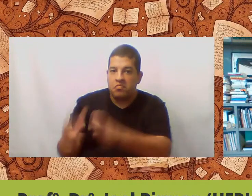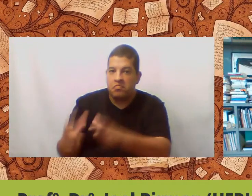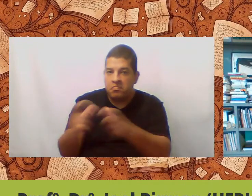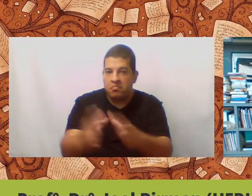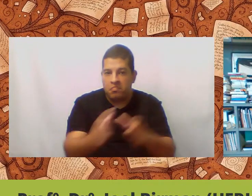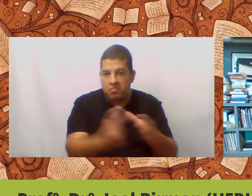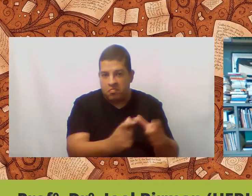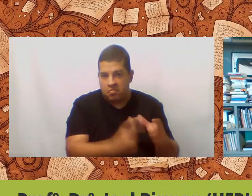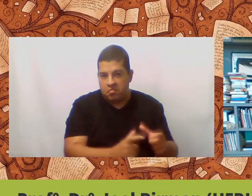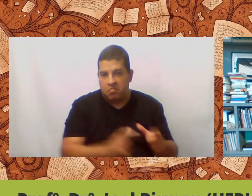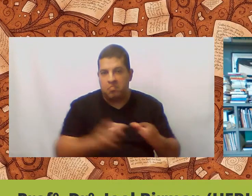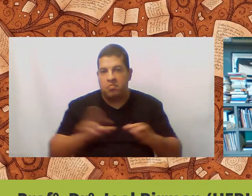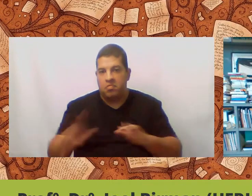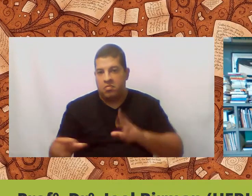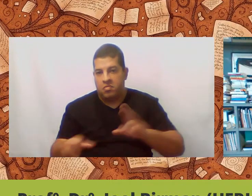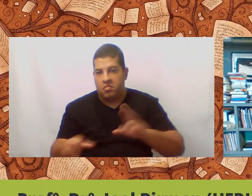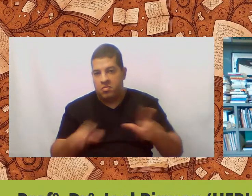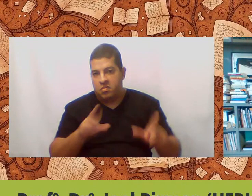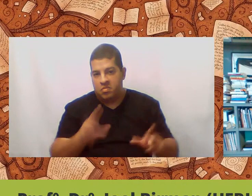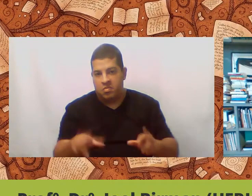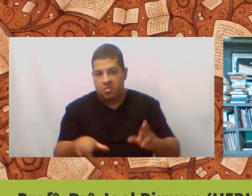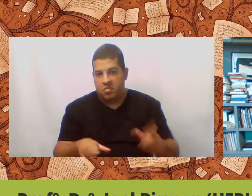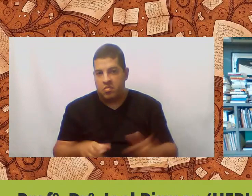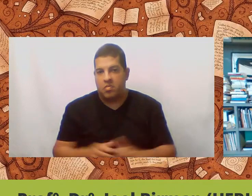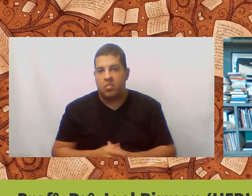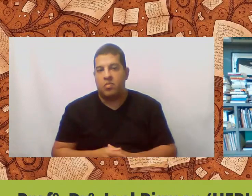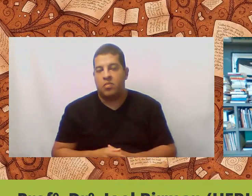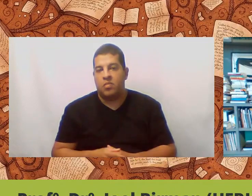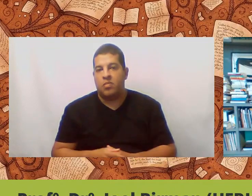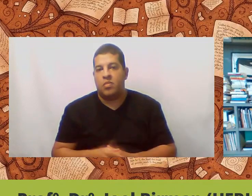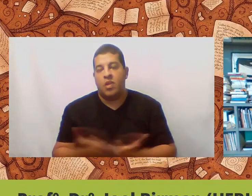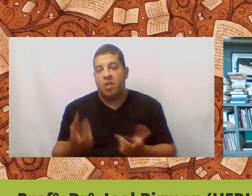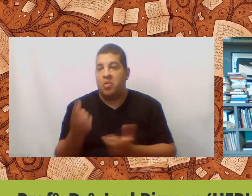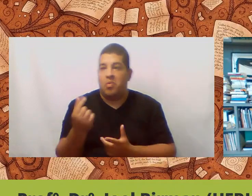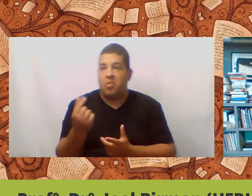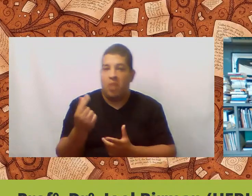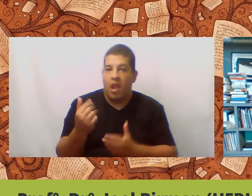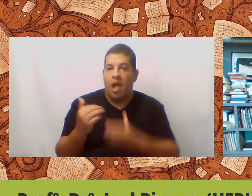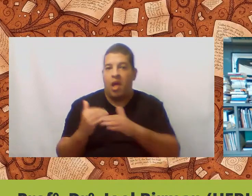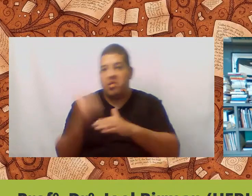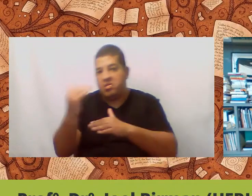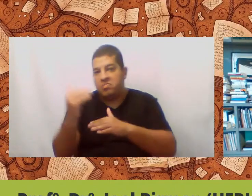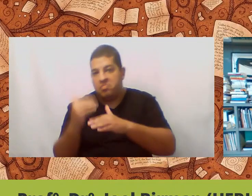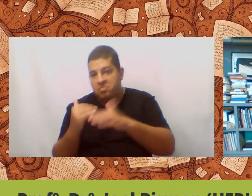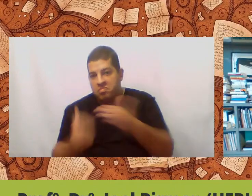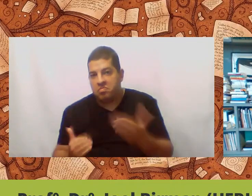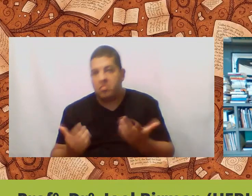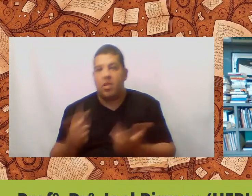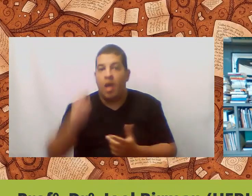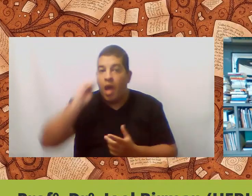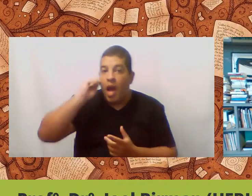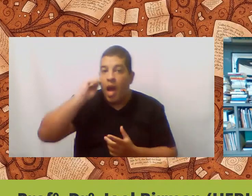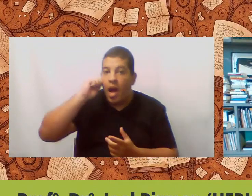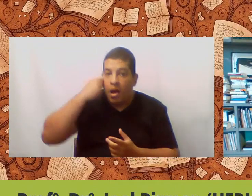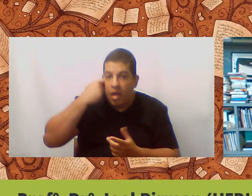A considerar classes sociais diferentes, condições raciais diferentes, né?